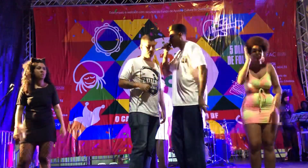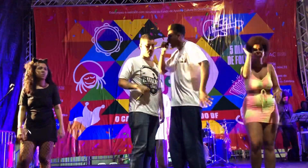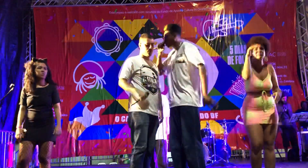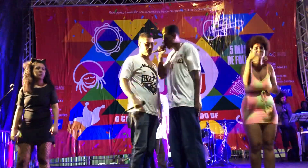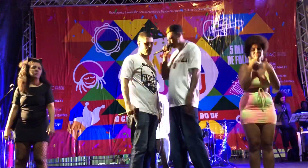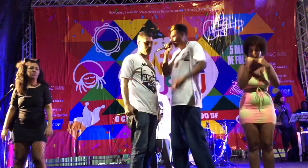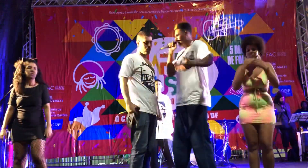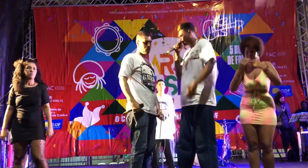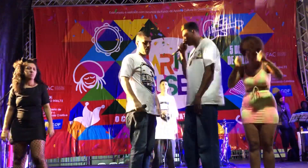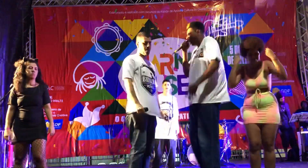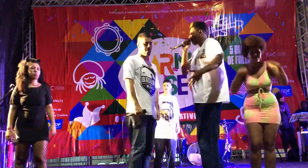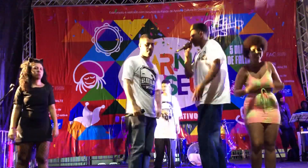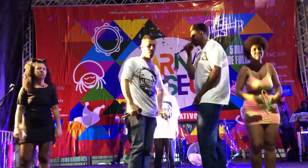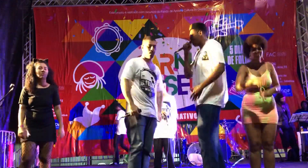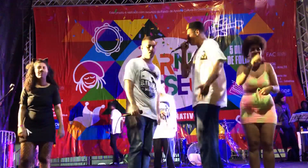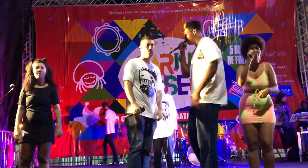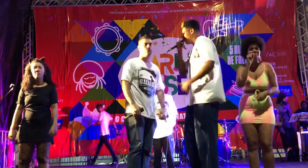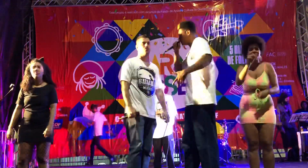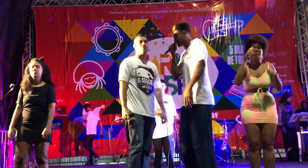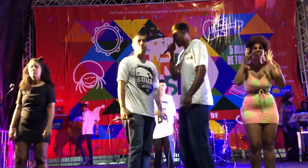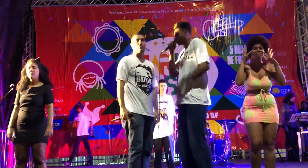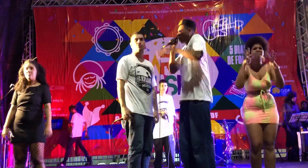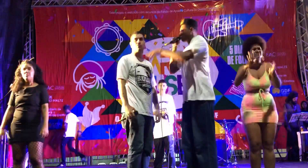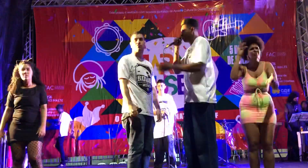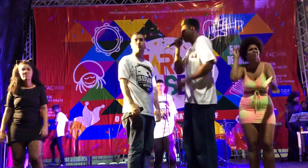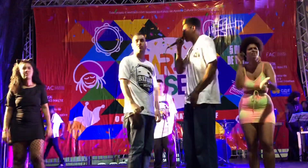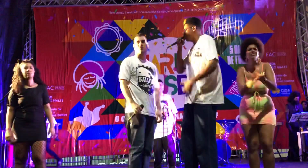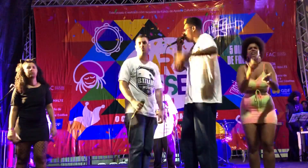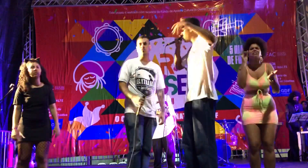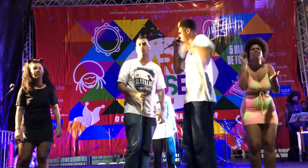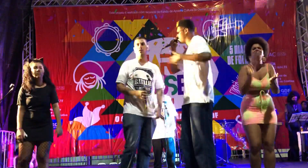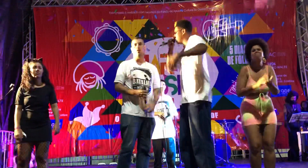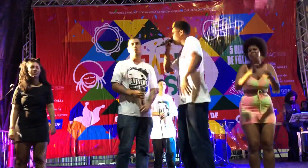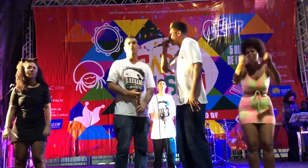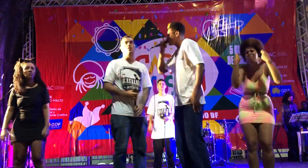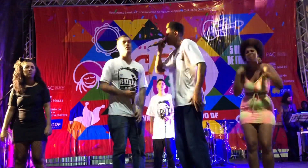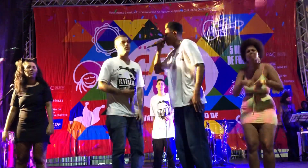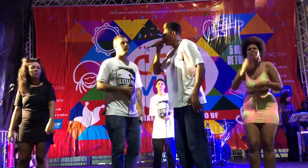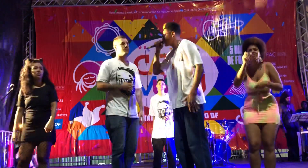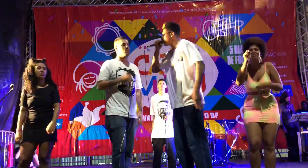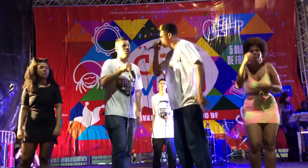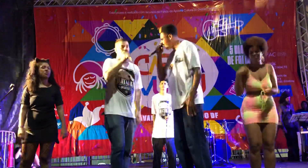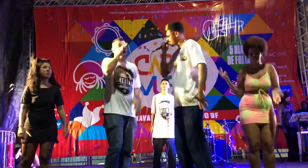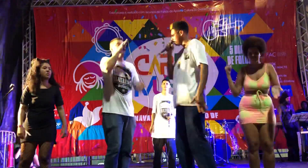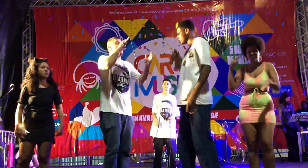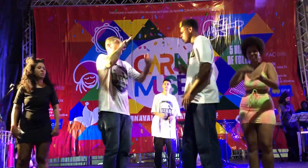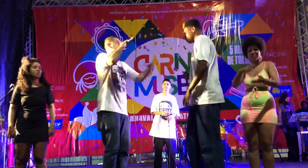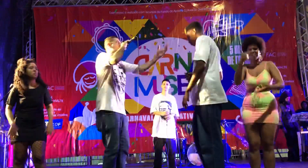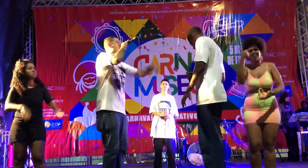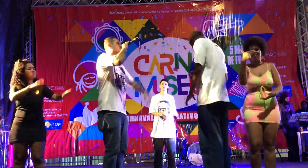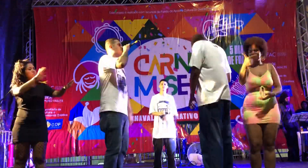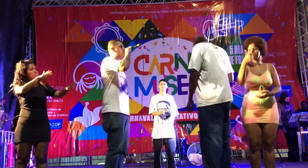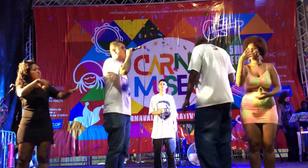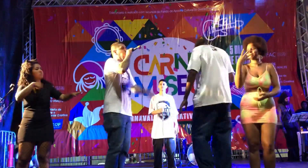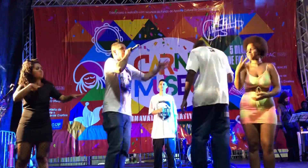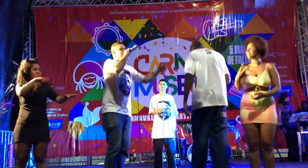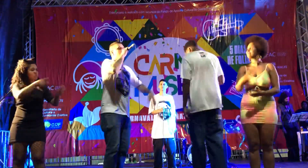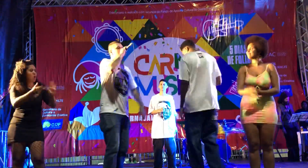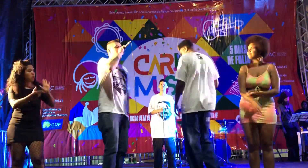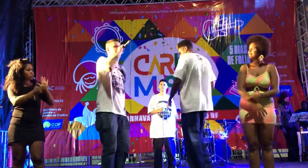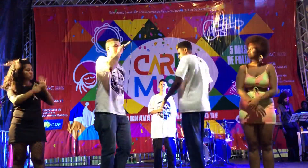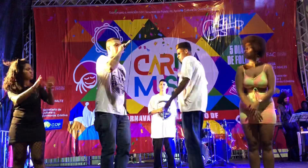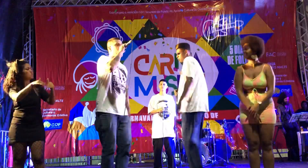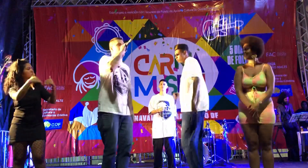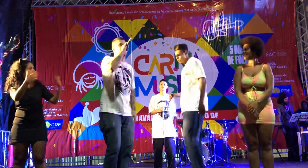pra vestir a 8. Então, olha só no improvisado. Tu não vestiu a 8 e eu assumi o 24. Demorou, cê assumiu,